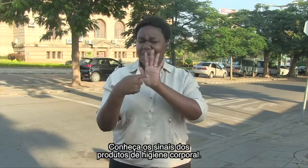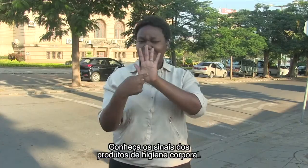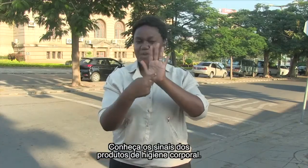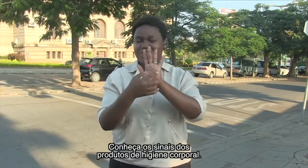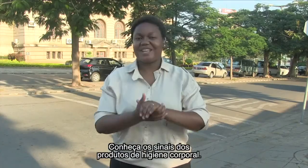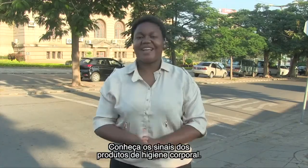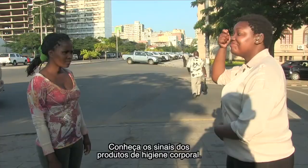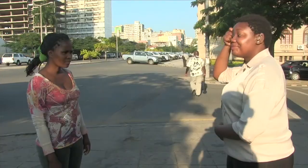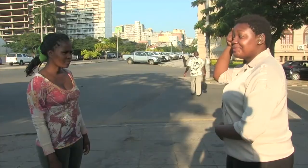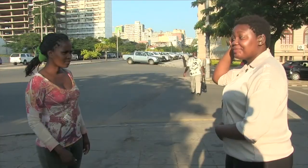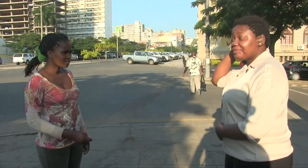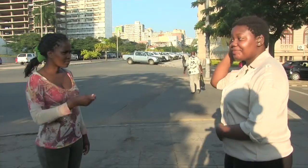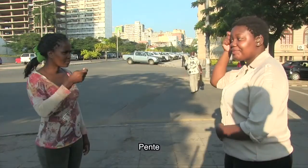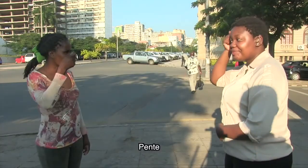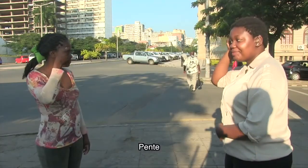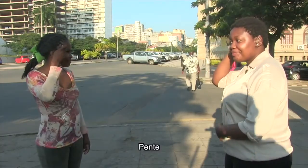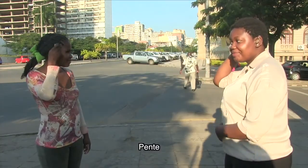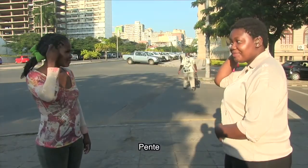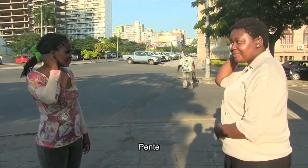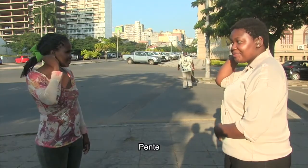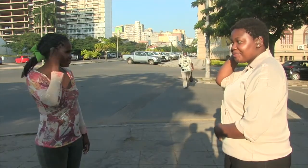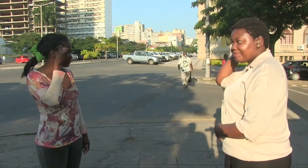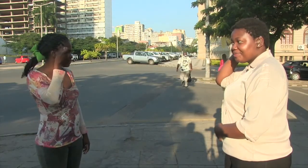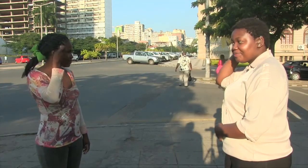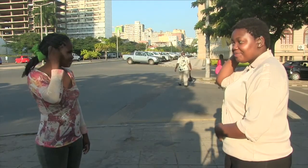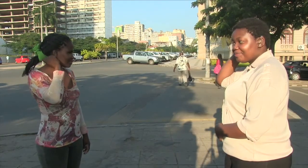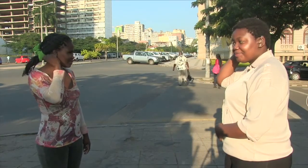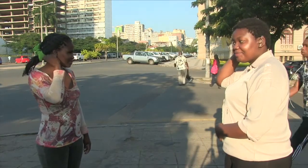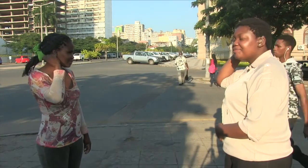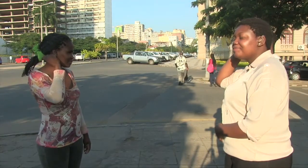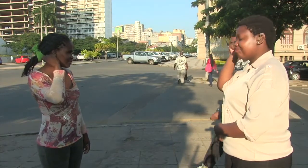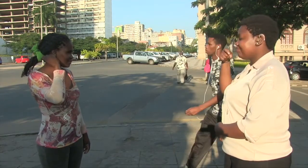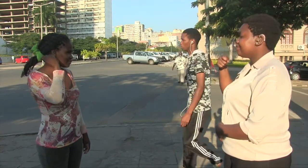de higiene corporal. Pente.